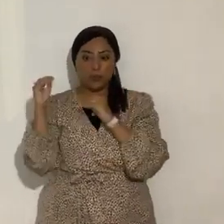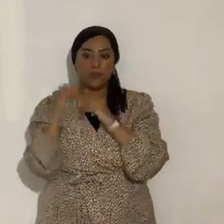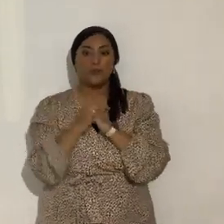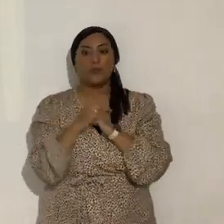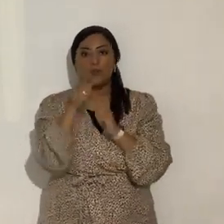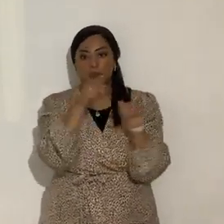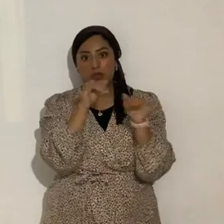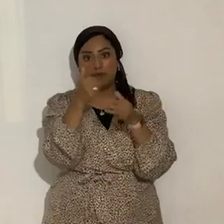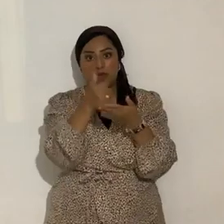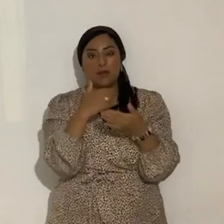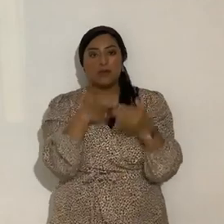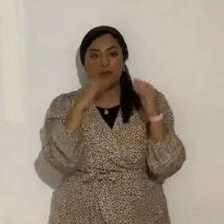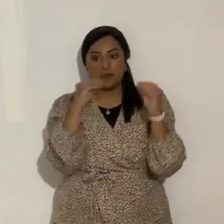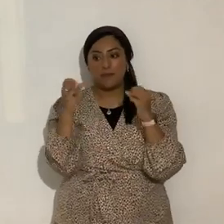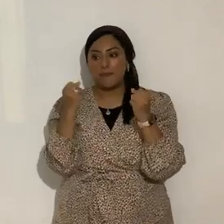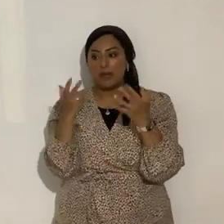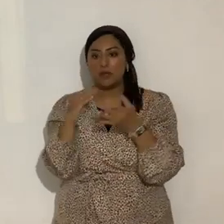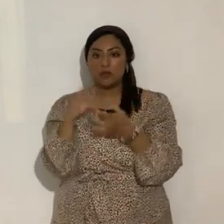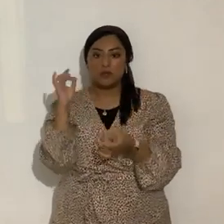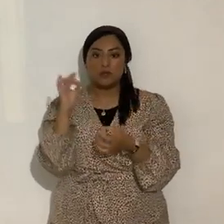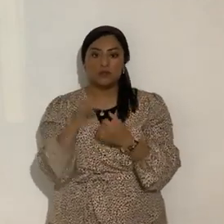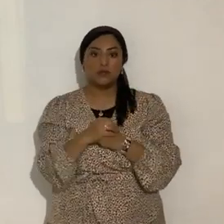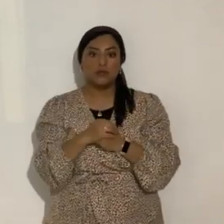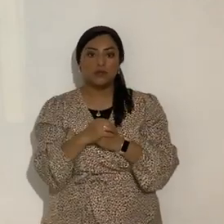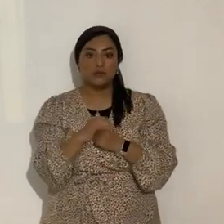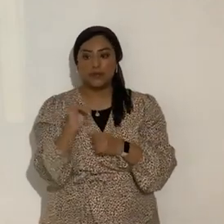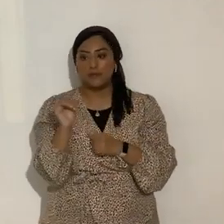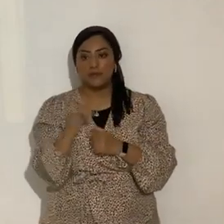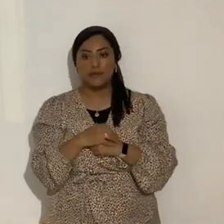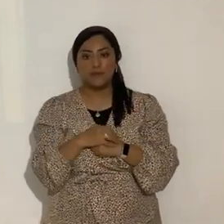tú también me ayudas a ministrar muchas almas.